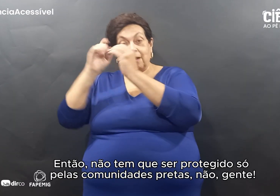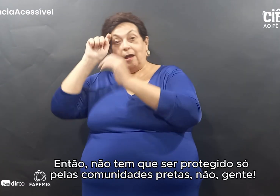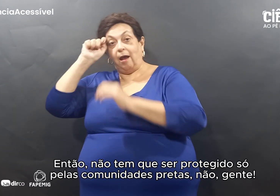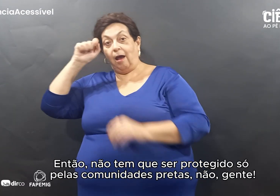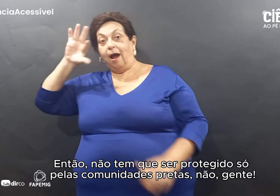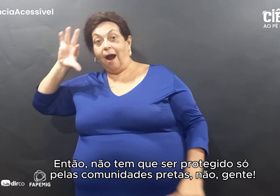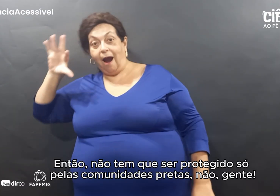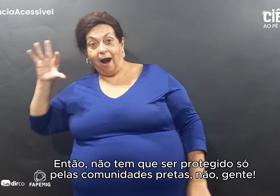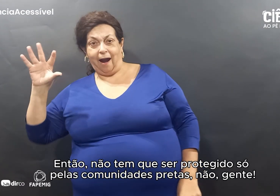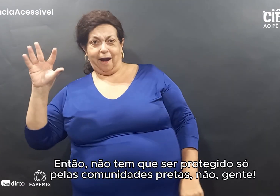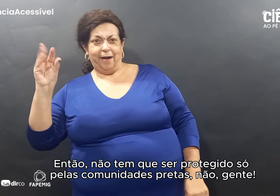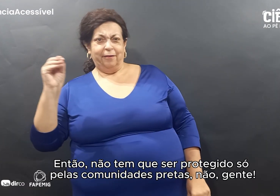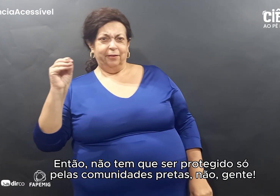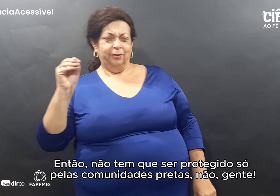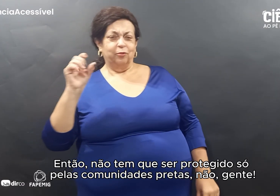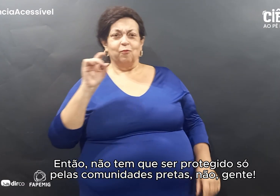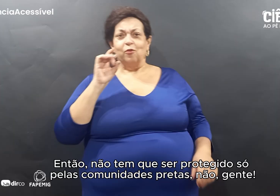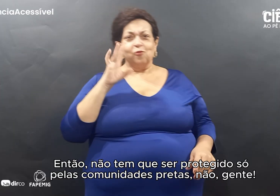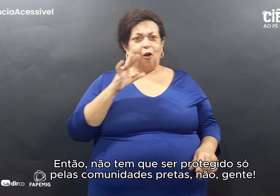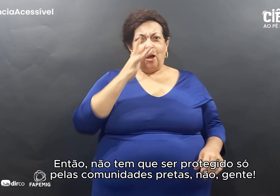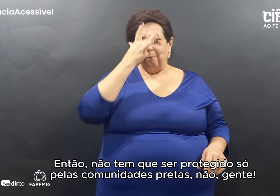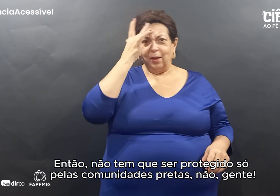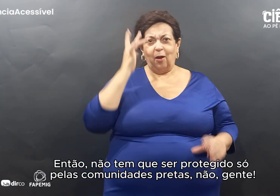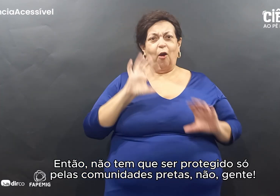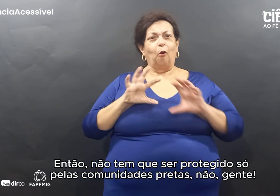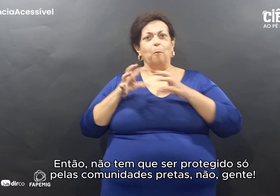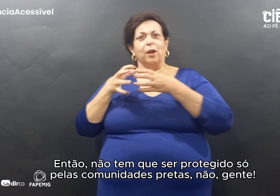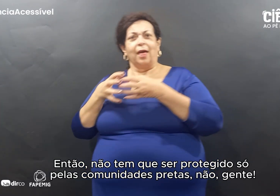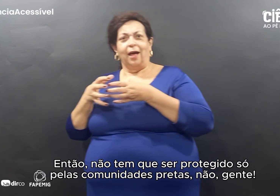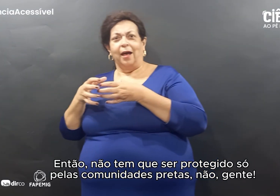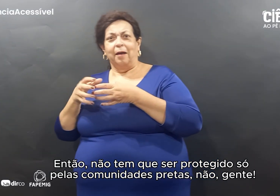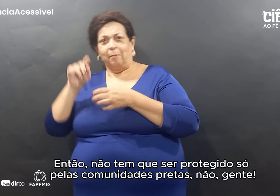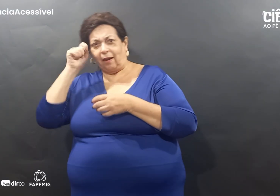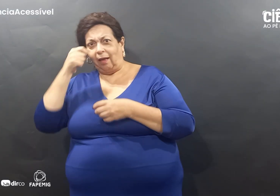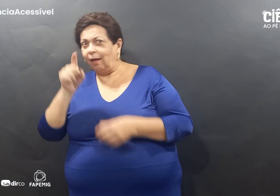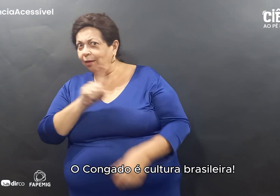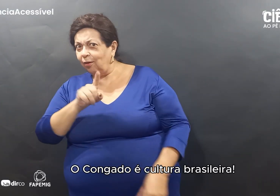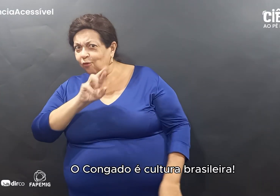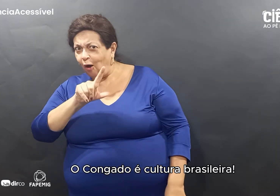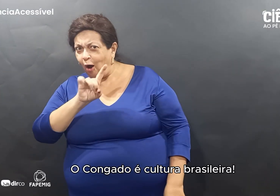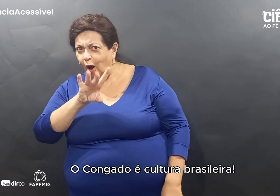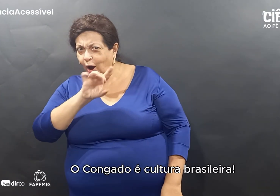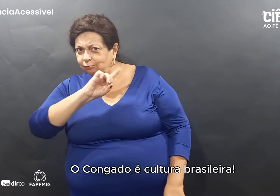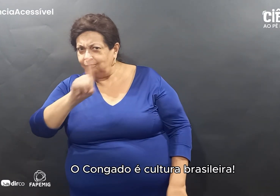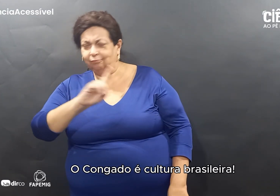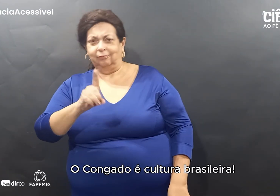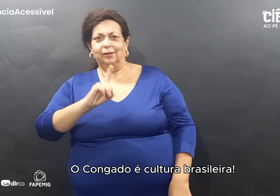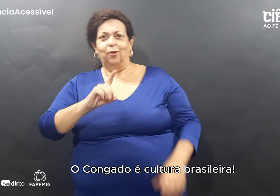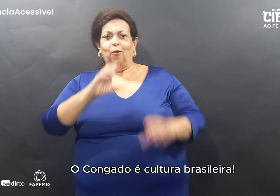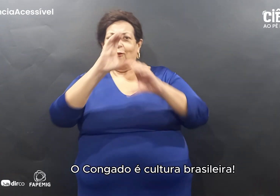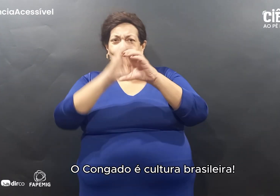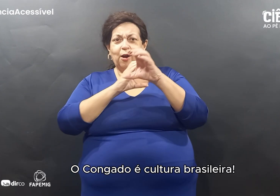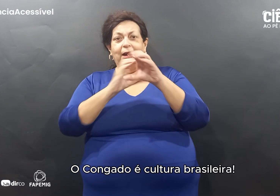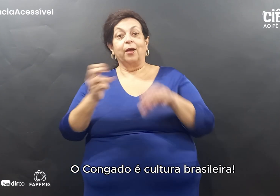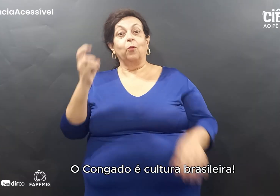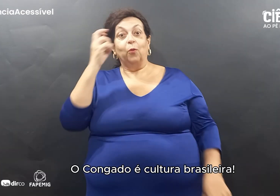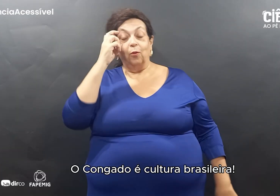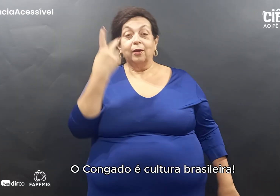Então, não tem que ser protegido só pelas comunidades pretas, não, gente. O Congado é